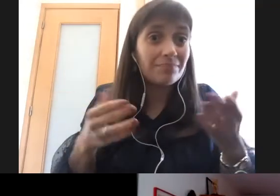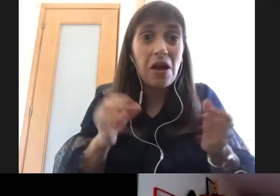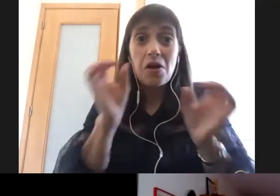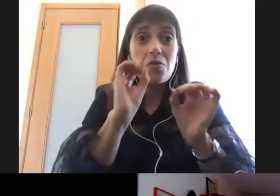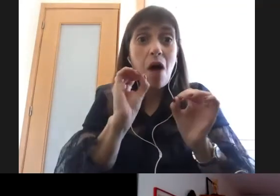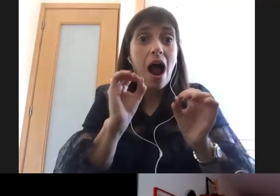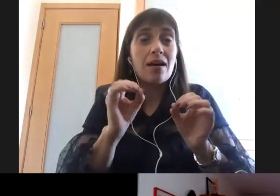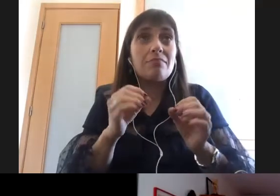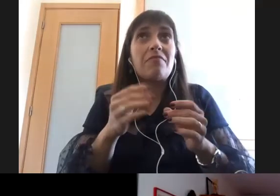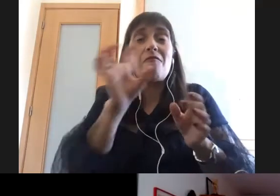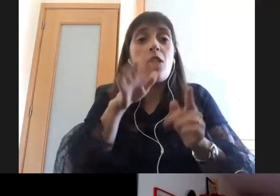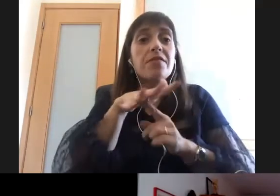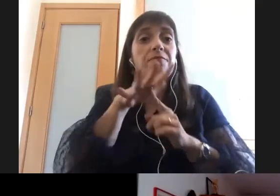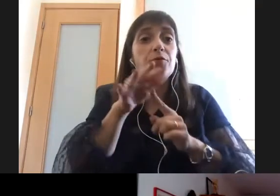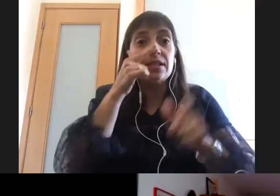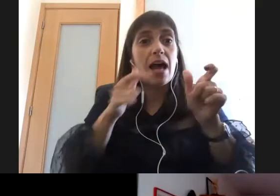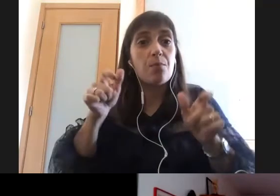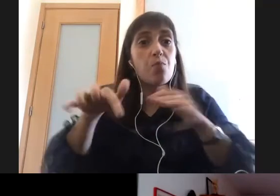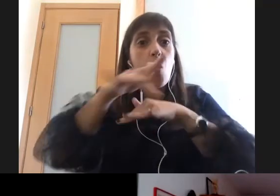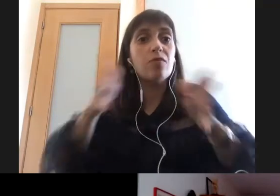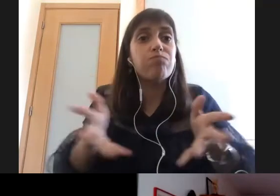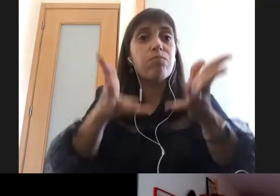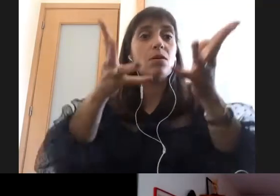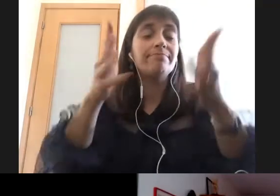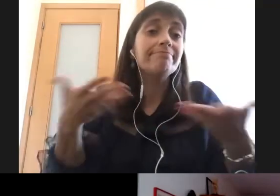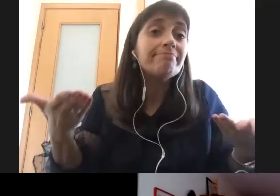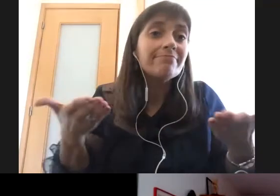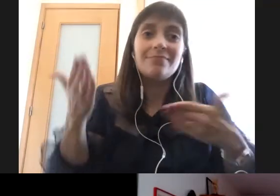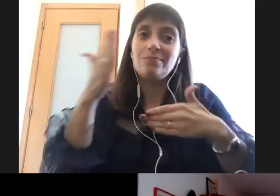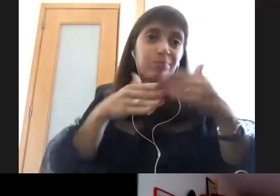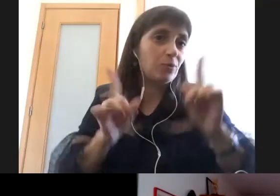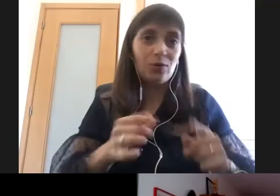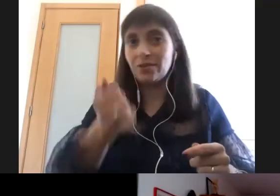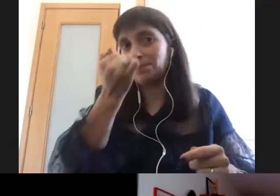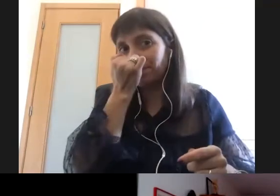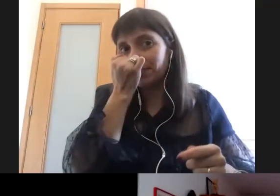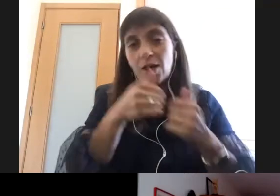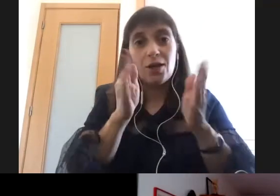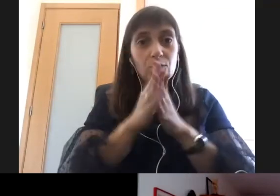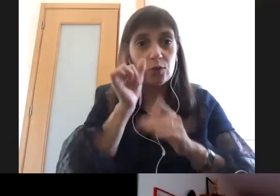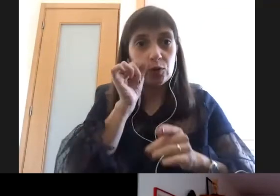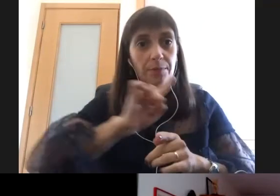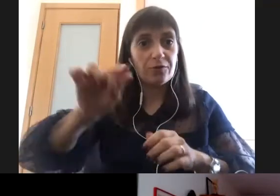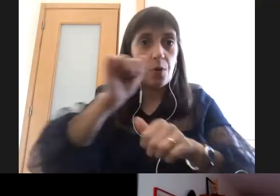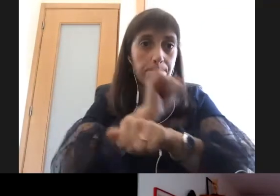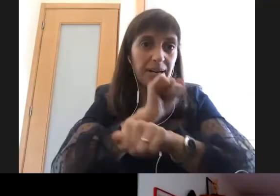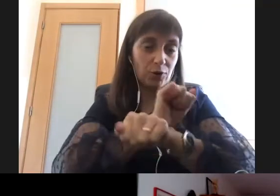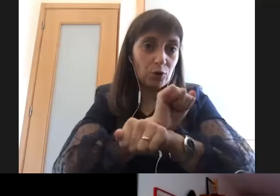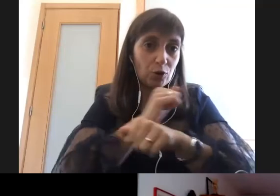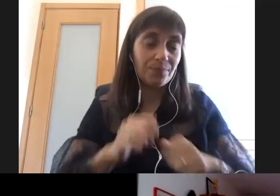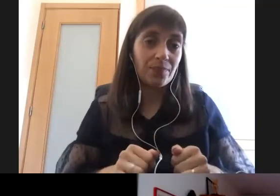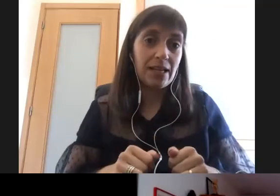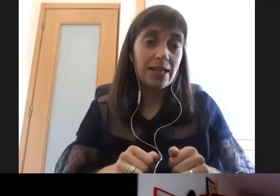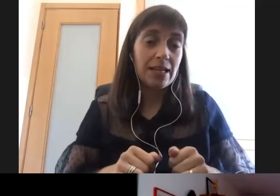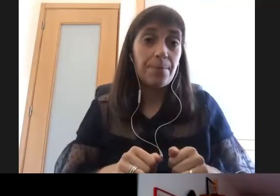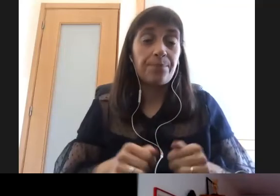fazer o levante em Confidência Mineira. Terminou não acontecendo, os homens foram todos presos, ficaram...